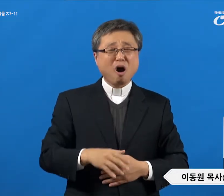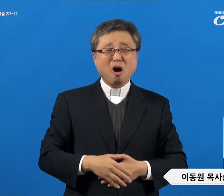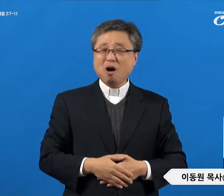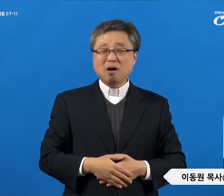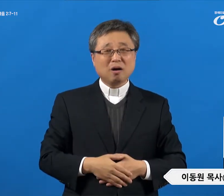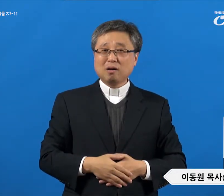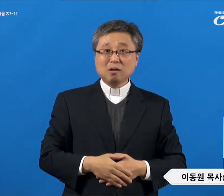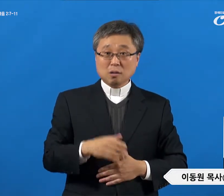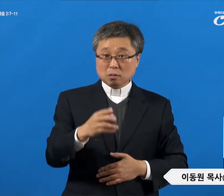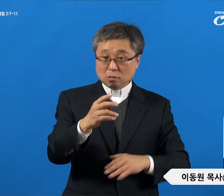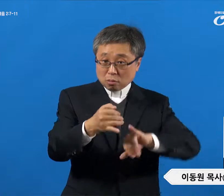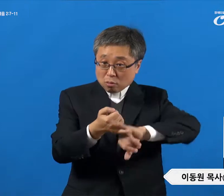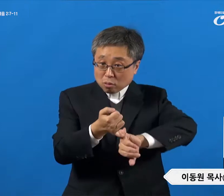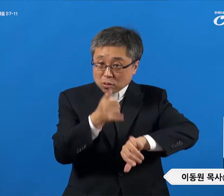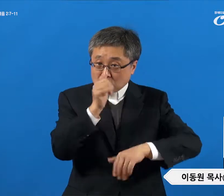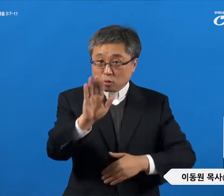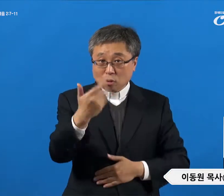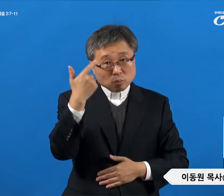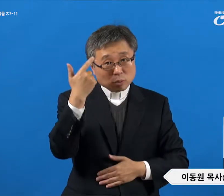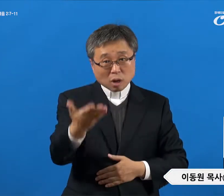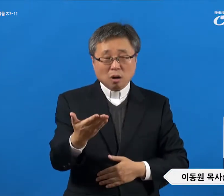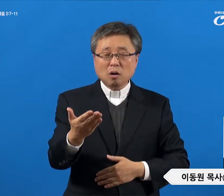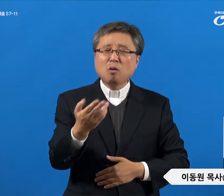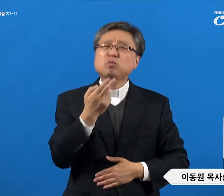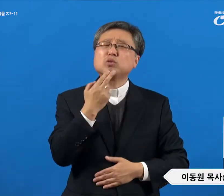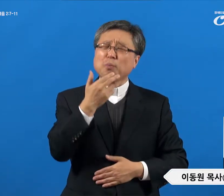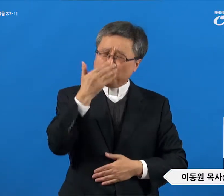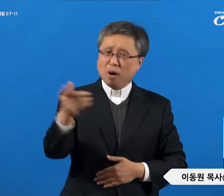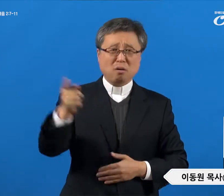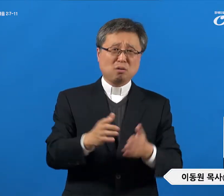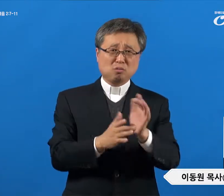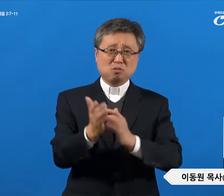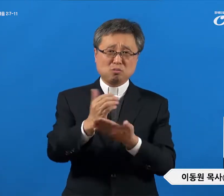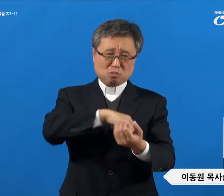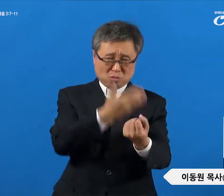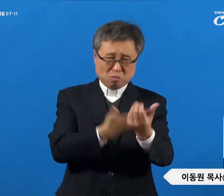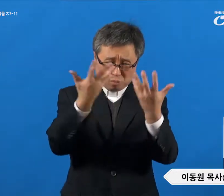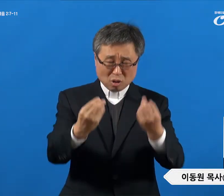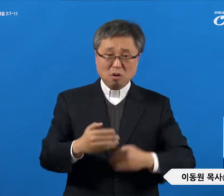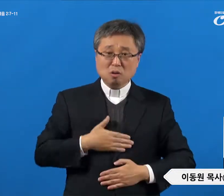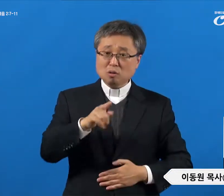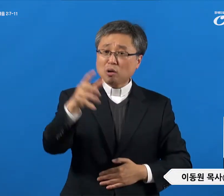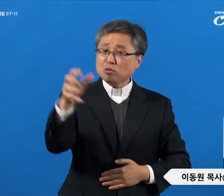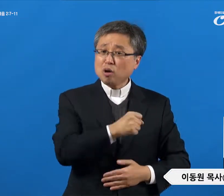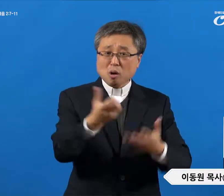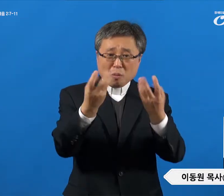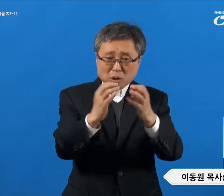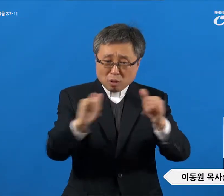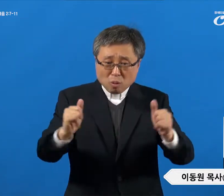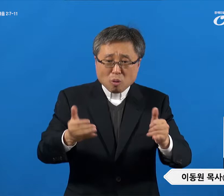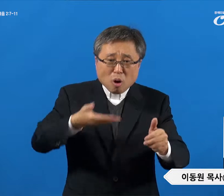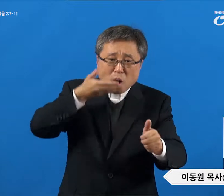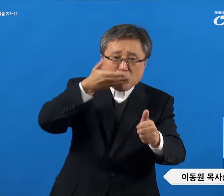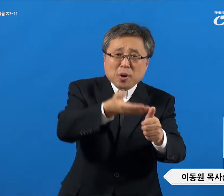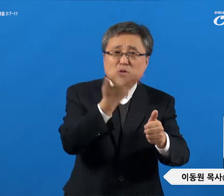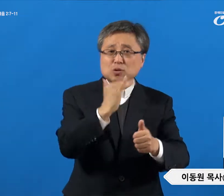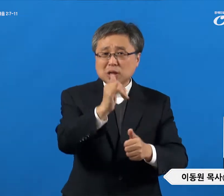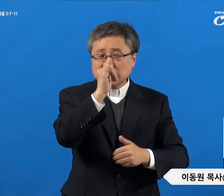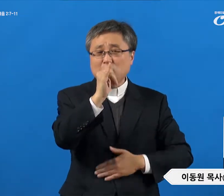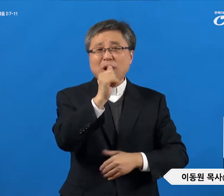그거 꼭 있어야 되는 거 아니에요. 없이도 할 수 있어요, 없어요? 하실 수 있어요. 그거 가지고 그렇게 많은 사람들을 먹일 수 있는 예수님이라면 그거 없이도